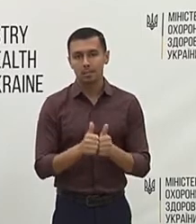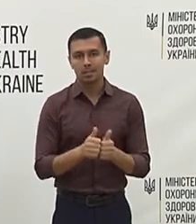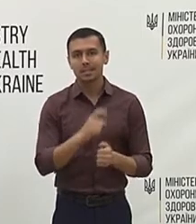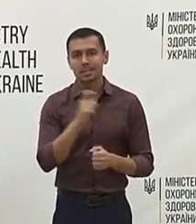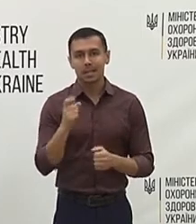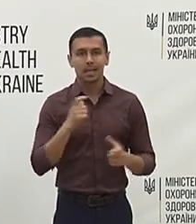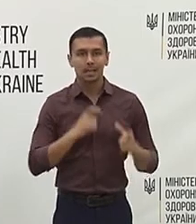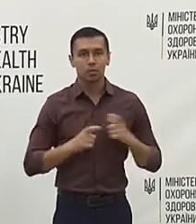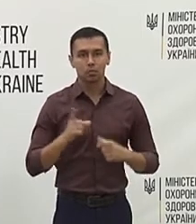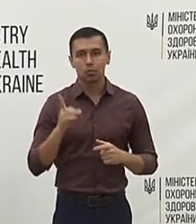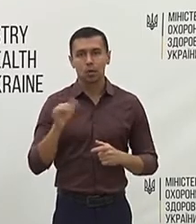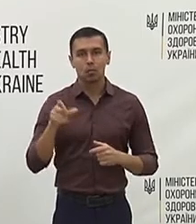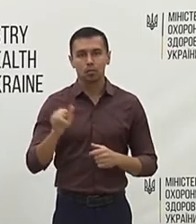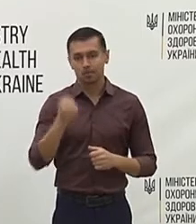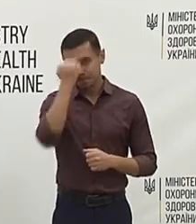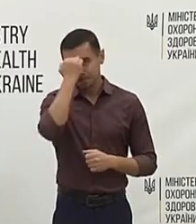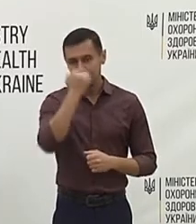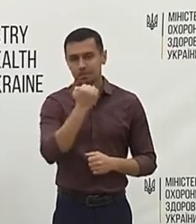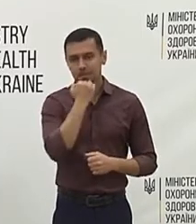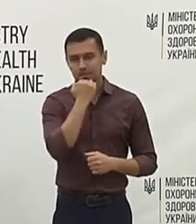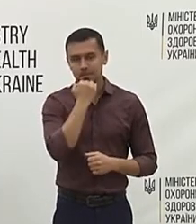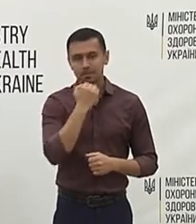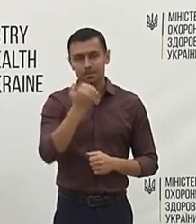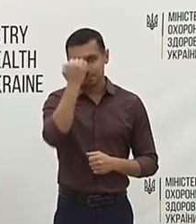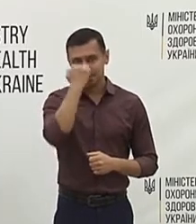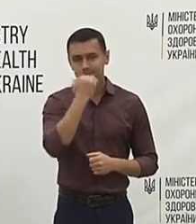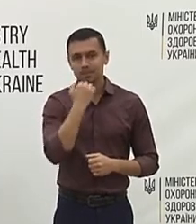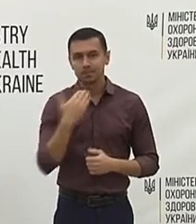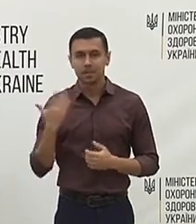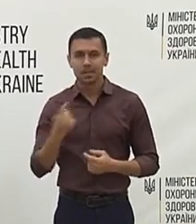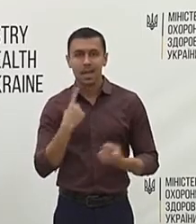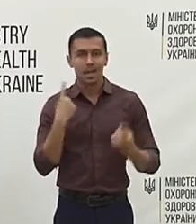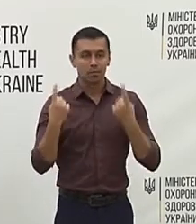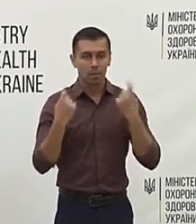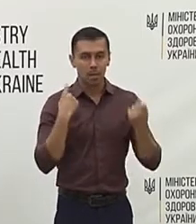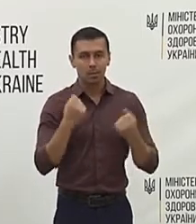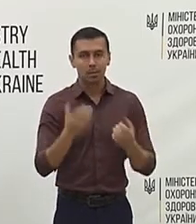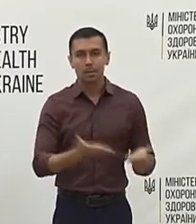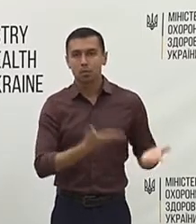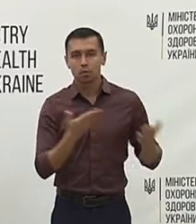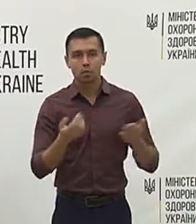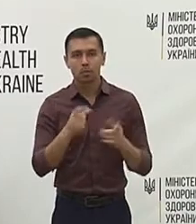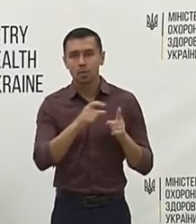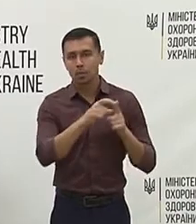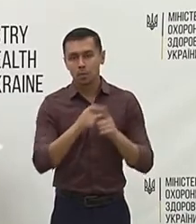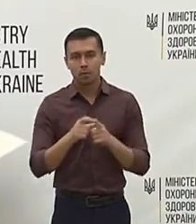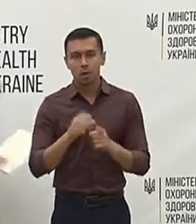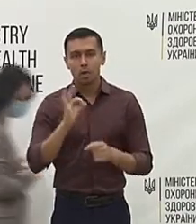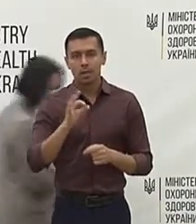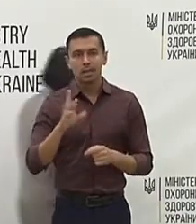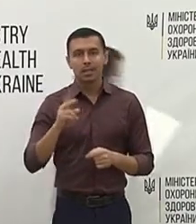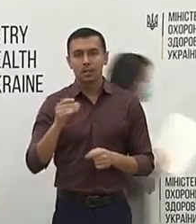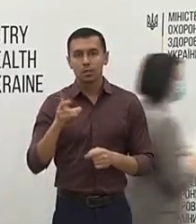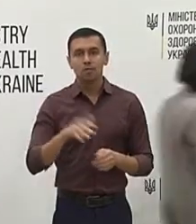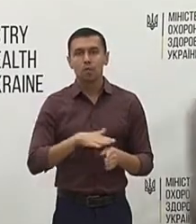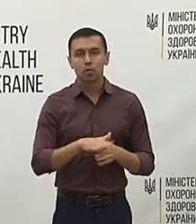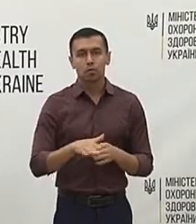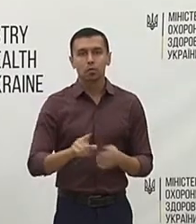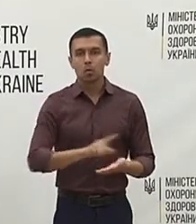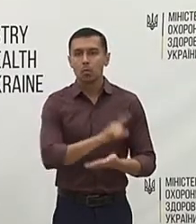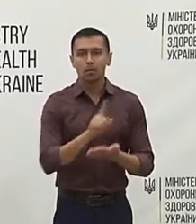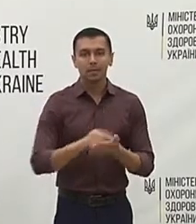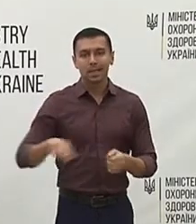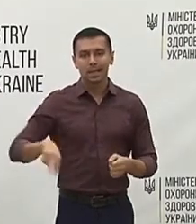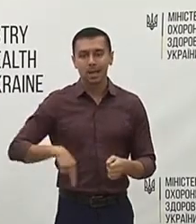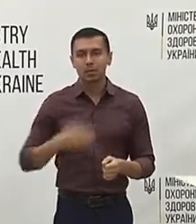з Інституту раку. Дякую. Пані Світлана, дякую вам за інформацію. Запрошую до слова Олександра Яцину, виконуючого